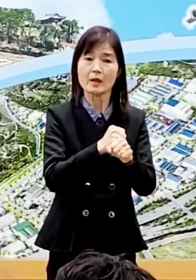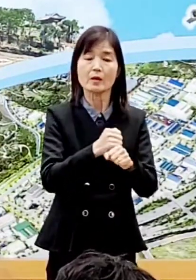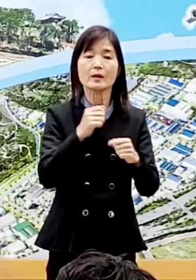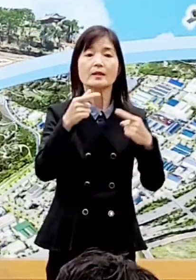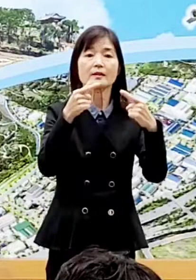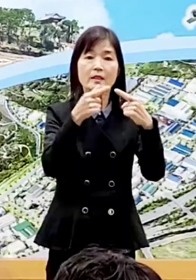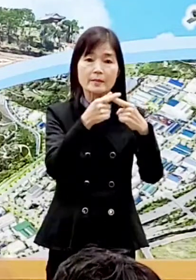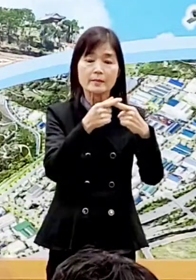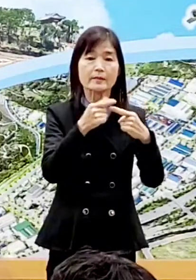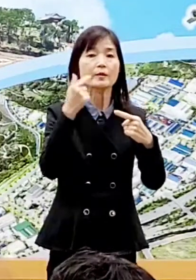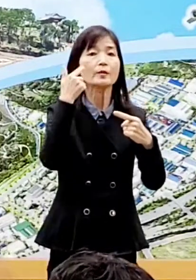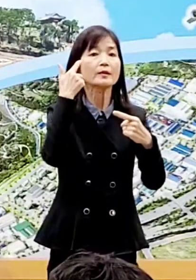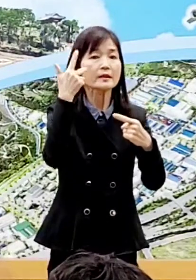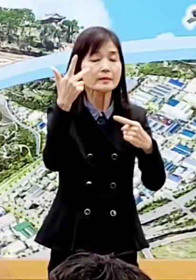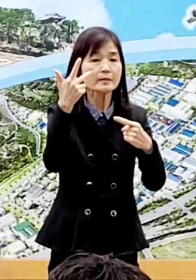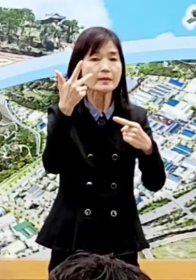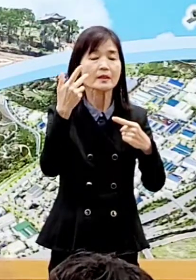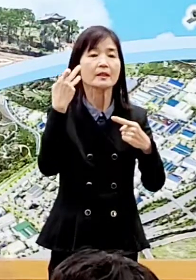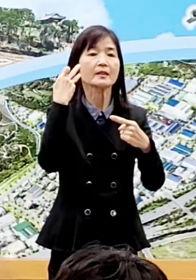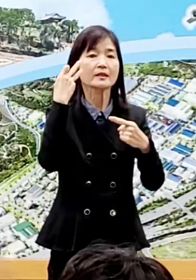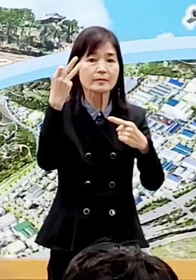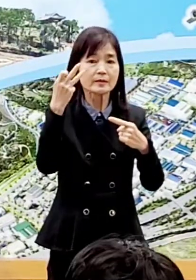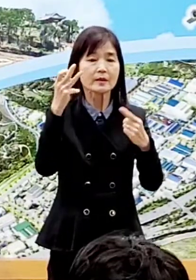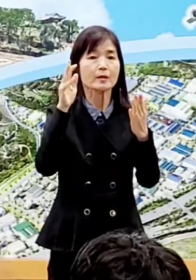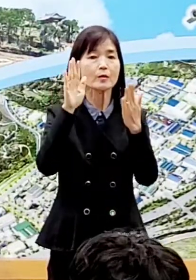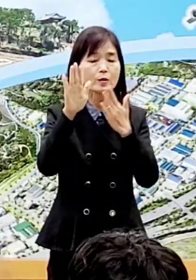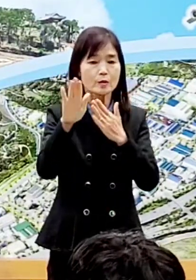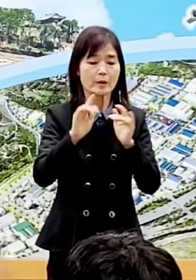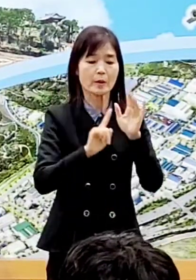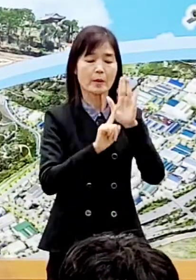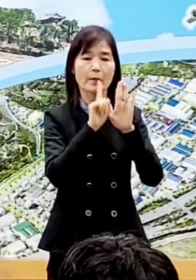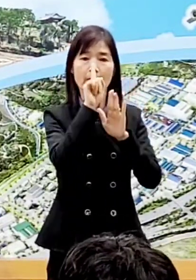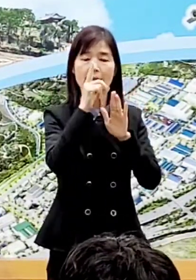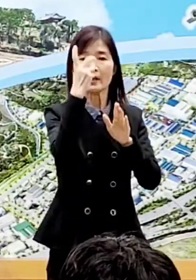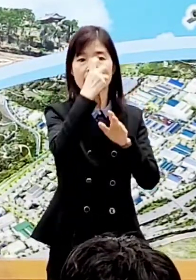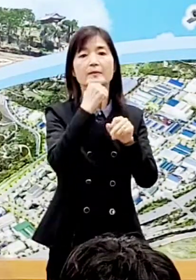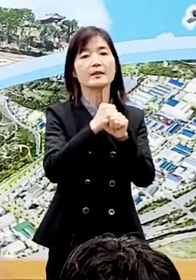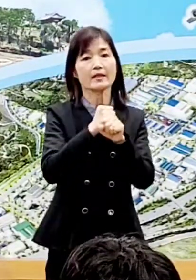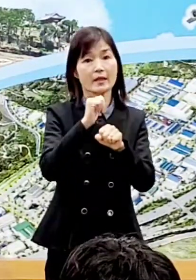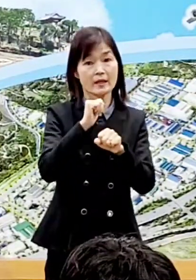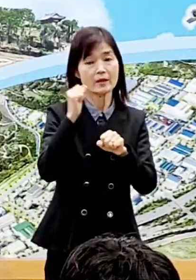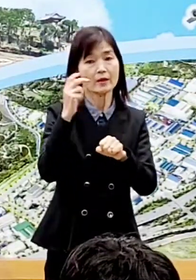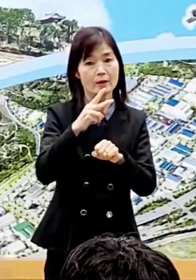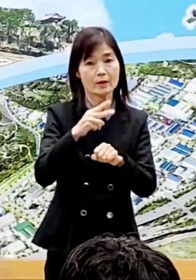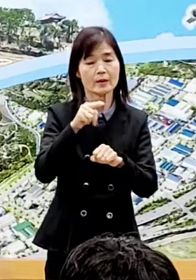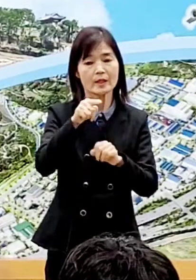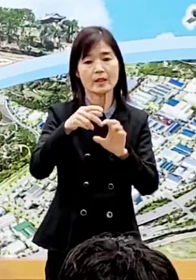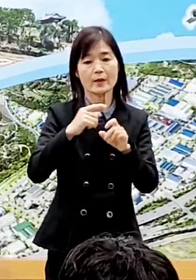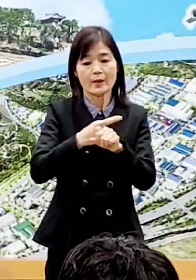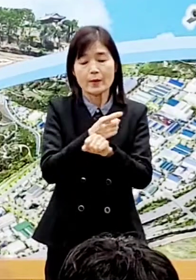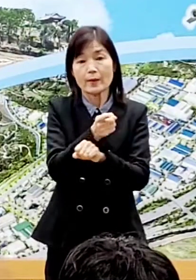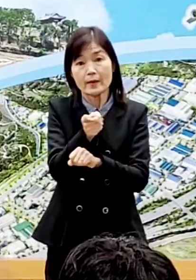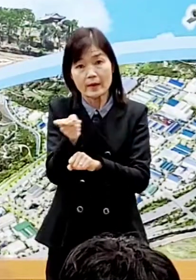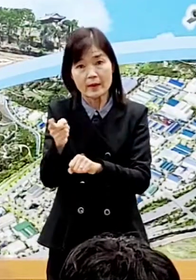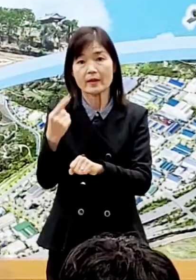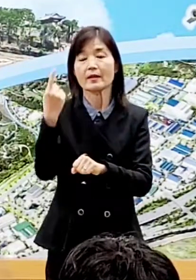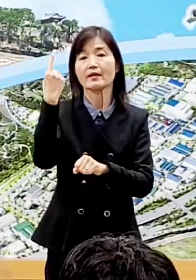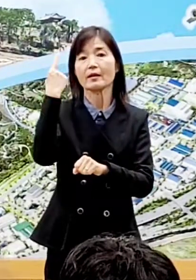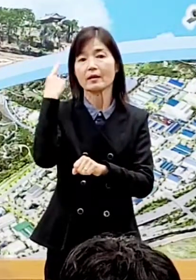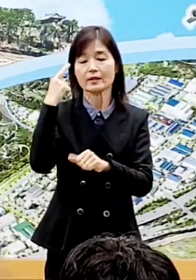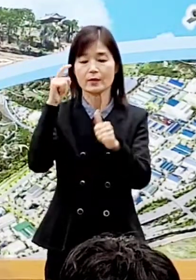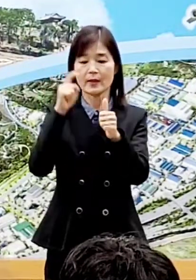1일차, 6일차, 13일차에 PCR 검사를 실시하고 있으며, 이와 별개로